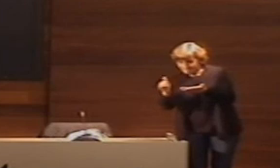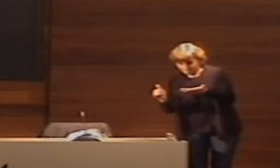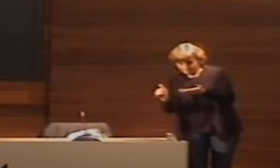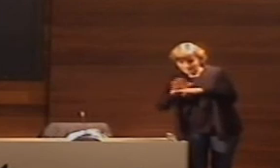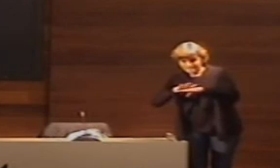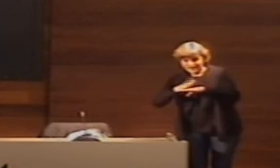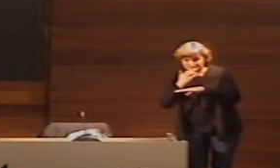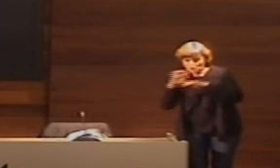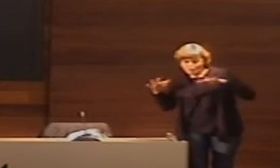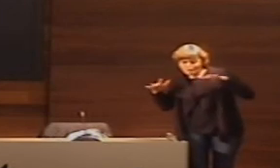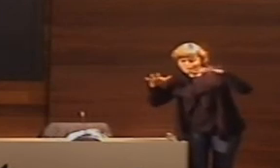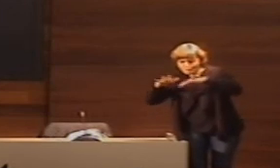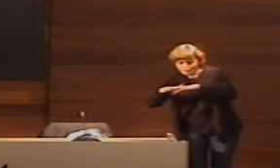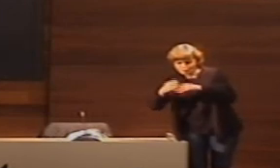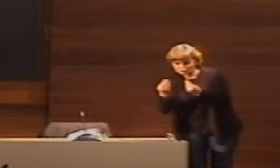acontecimientos multitudinarios, ¿no?